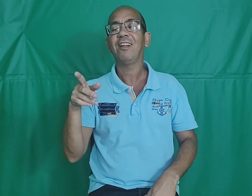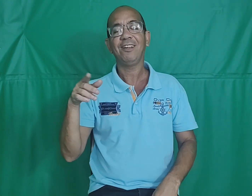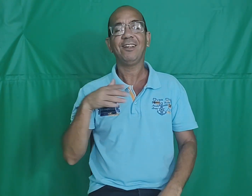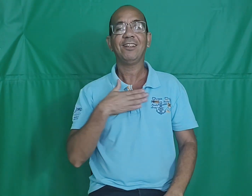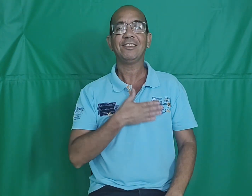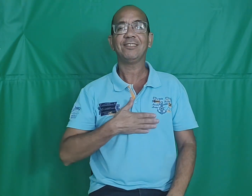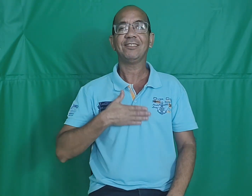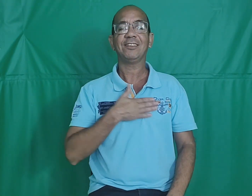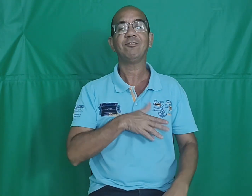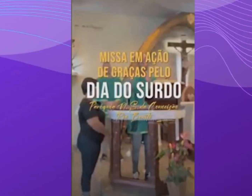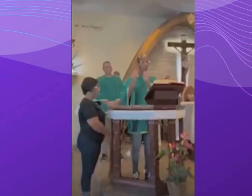muito.